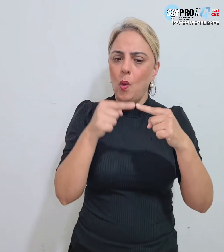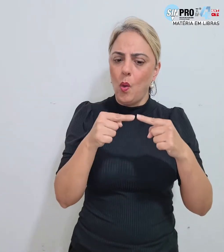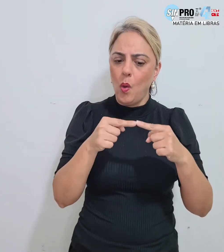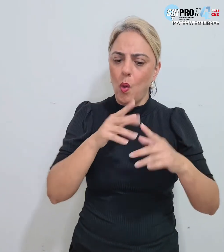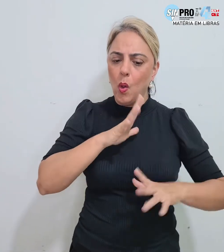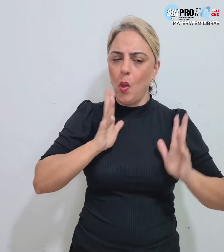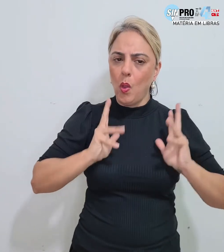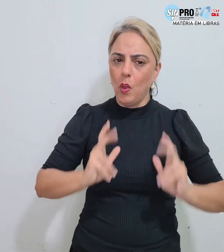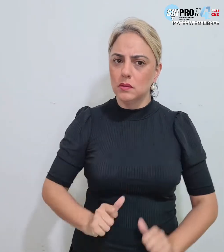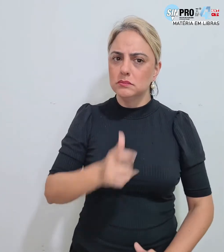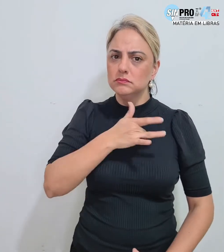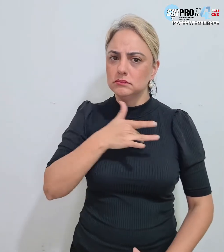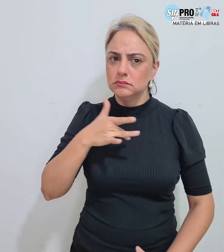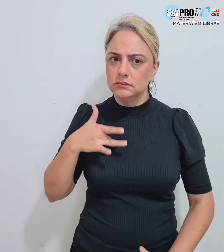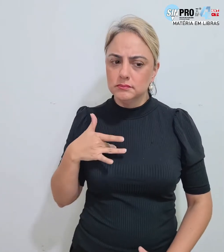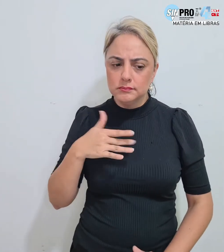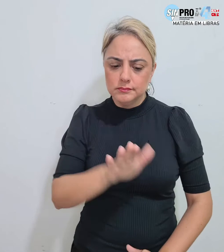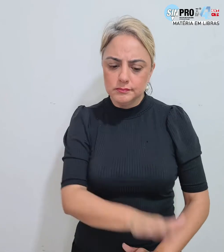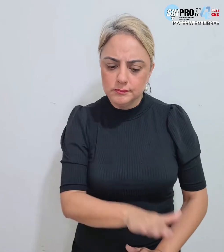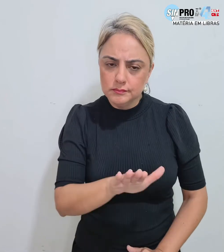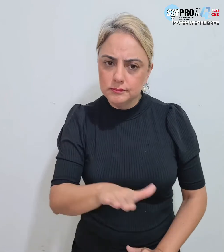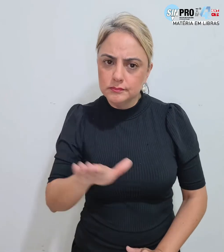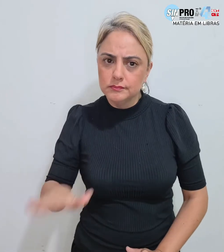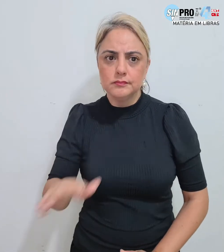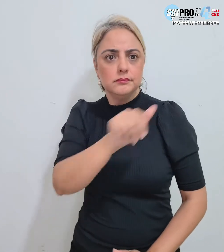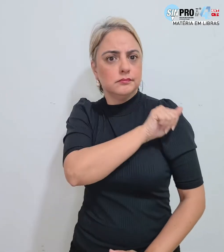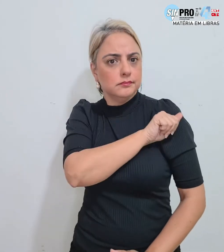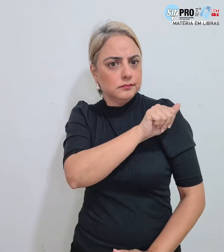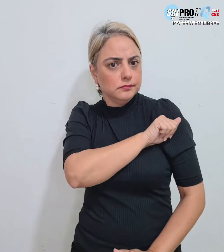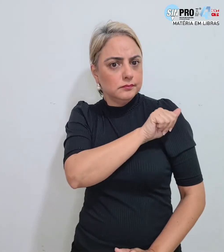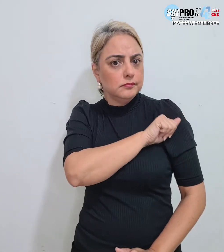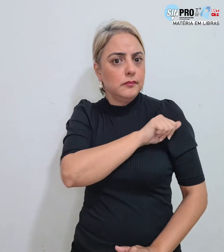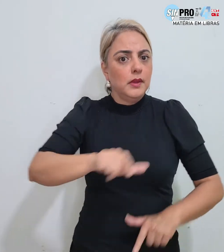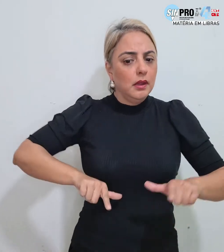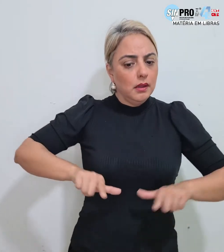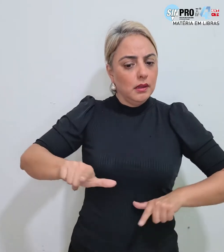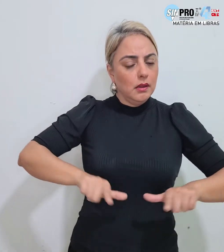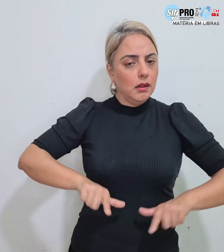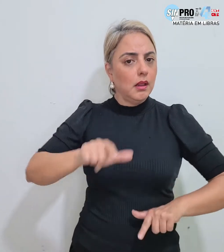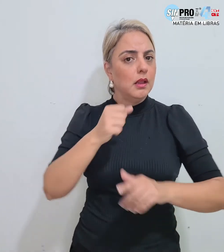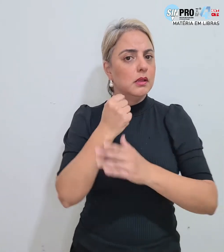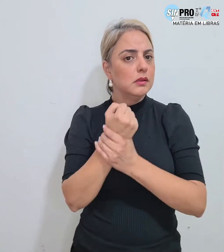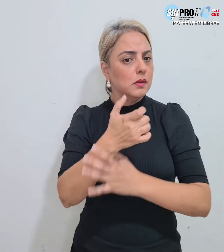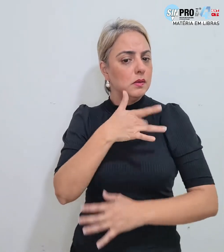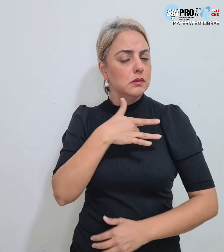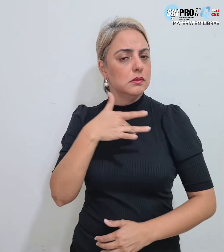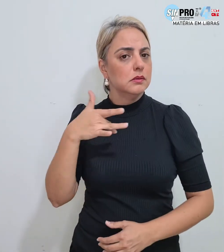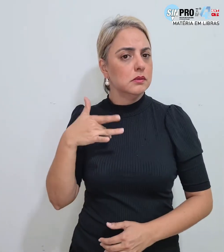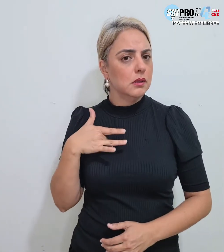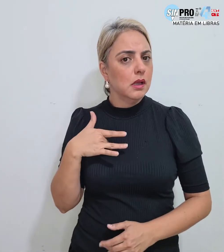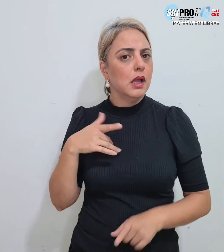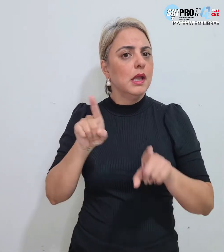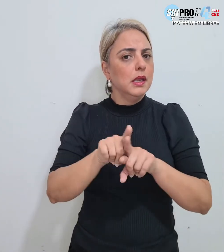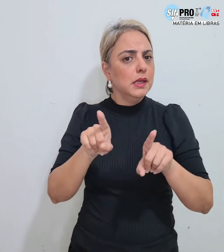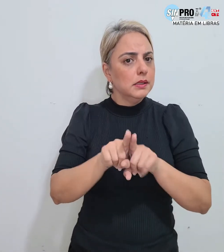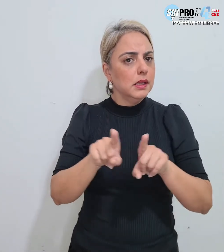higiene necessárias para manter crianças, alunos e funcionários seguros e saudáveis, bem como sobre